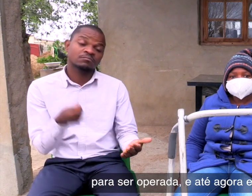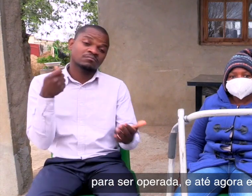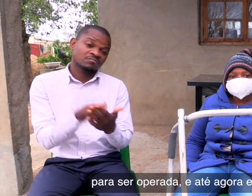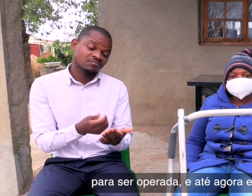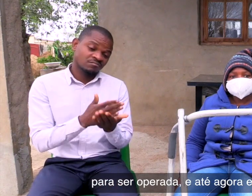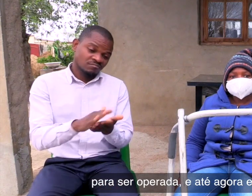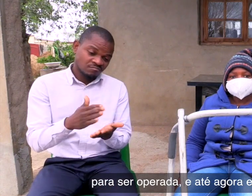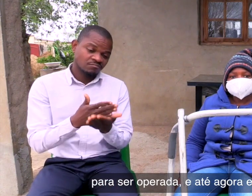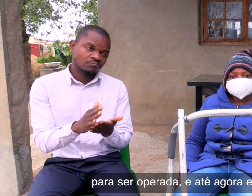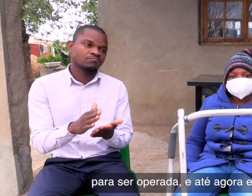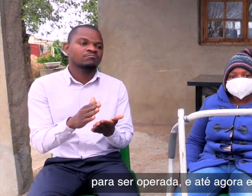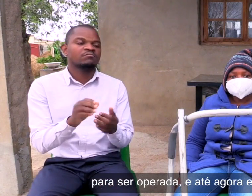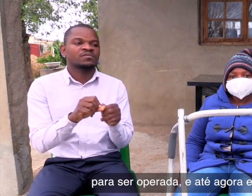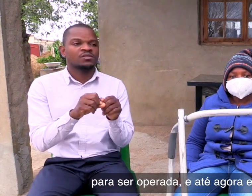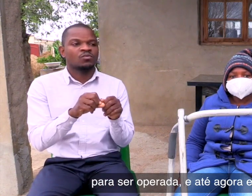reparado.